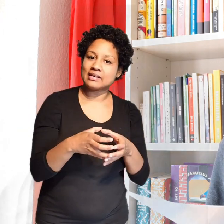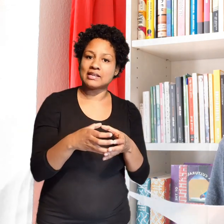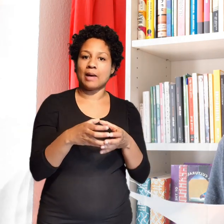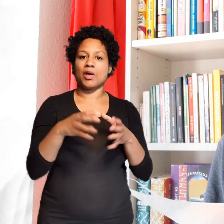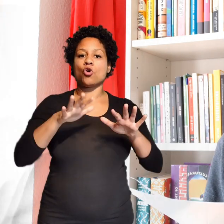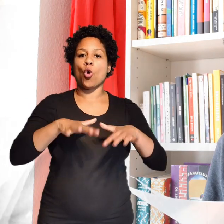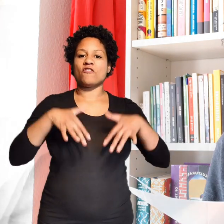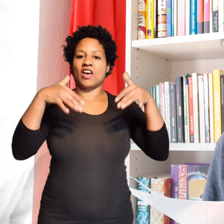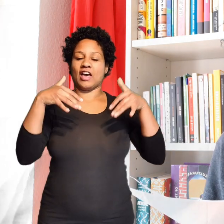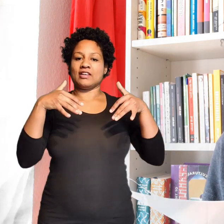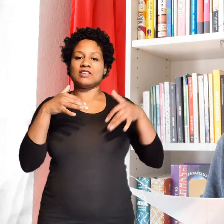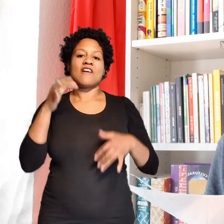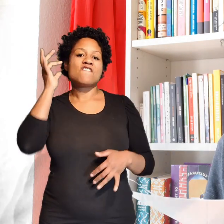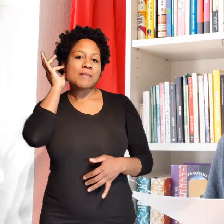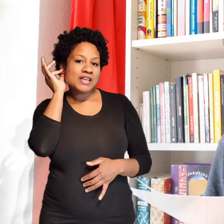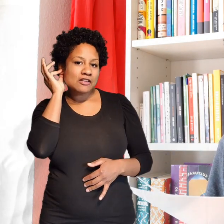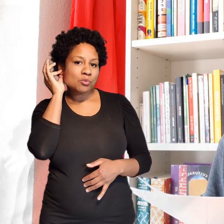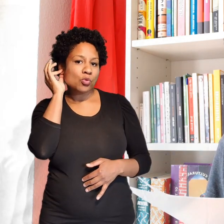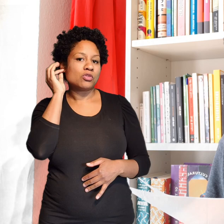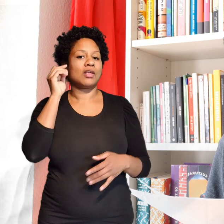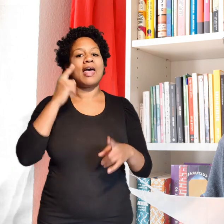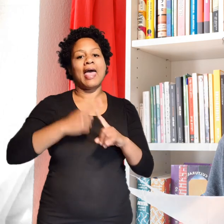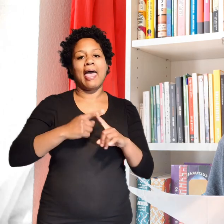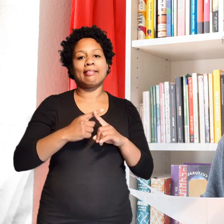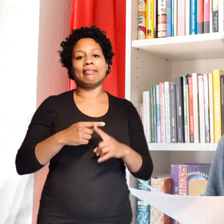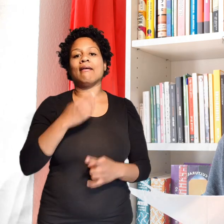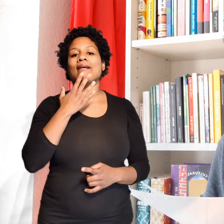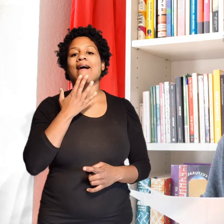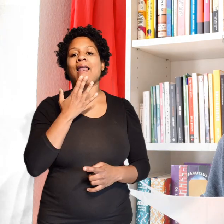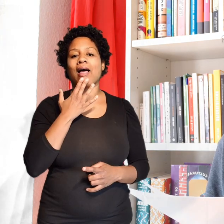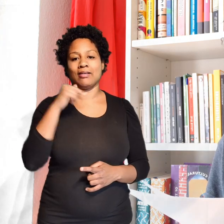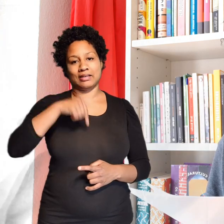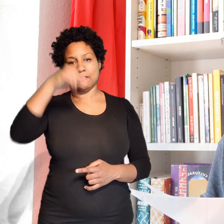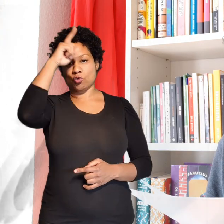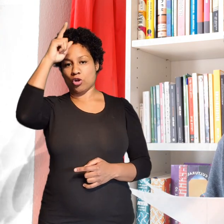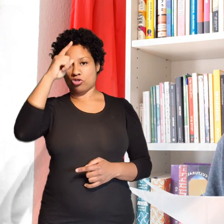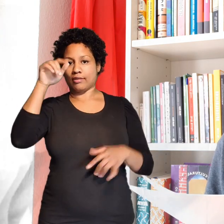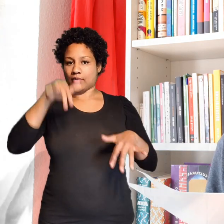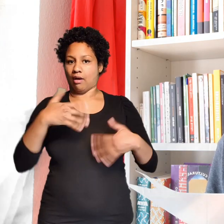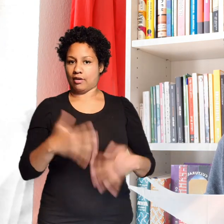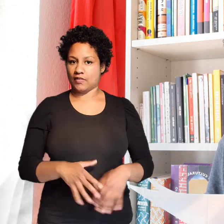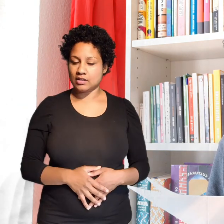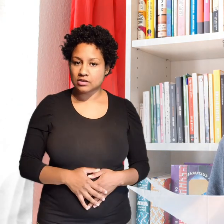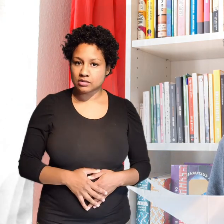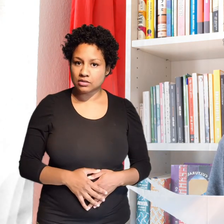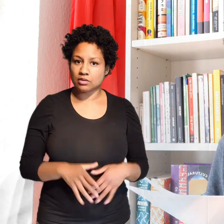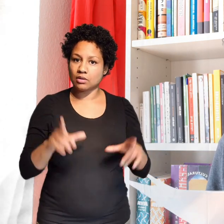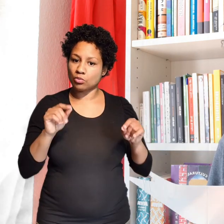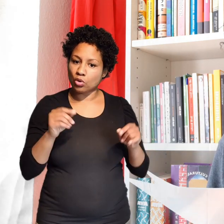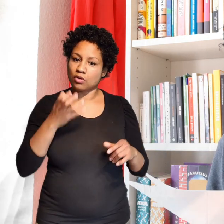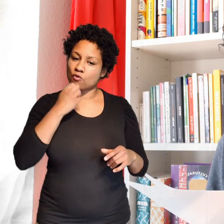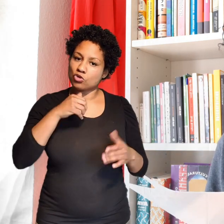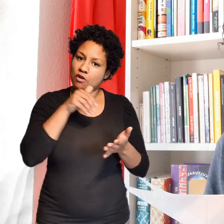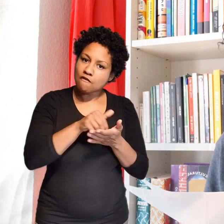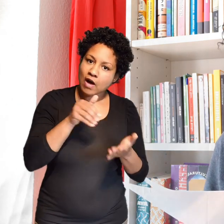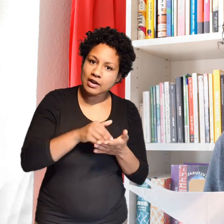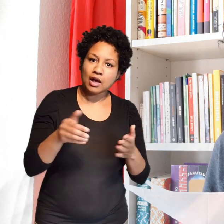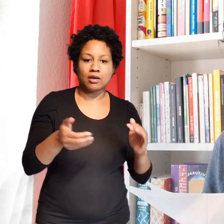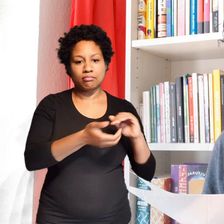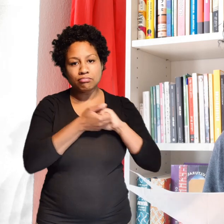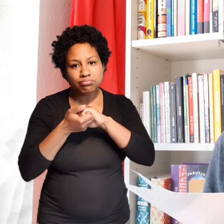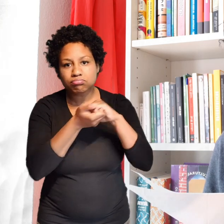statt. Beide Veranstaltungen bemühten sich um eine kritische, differenzierte und